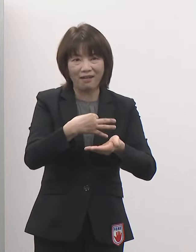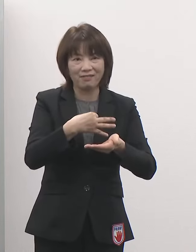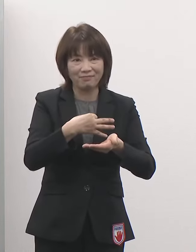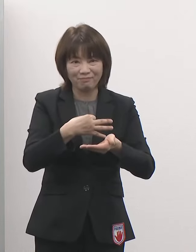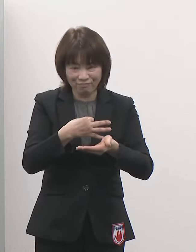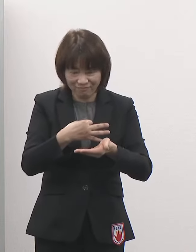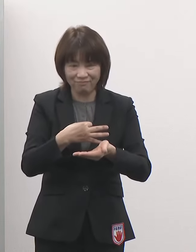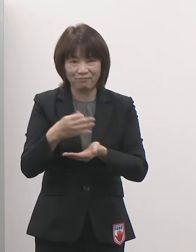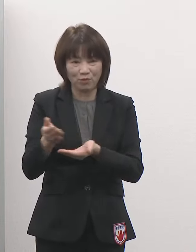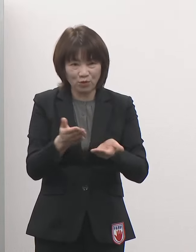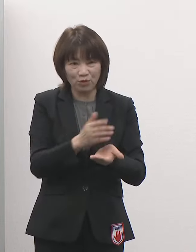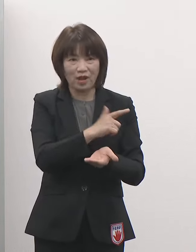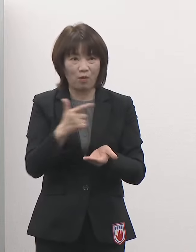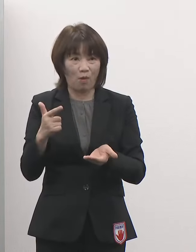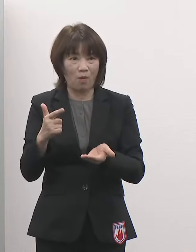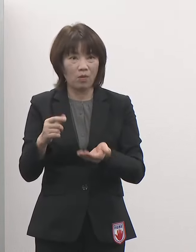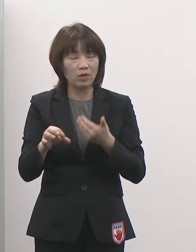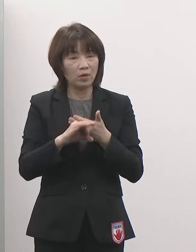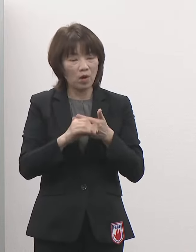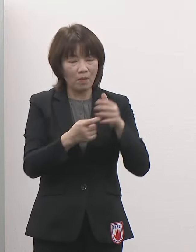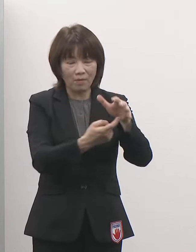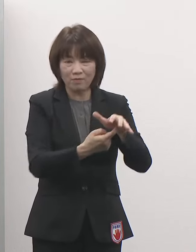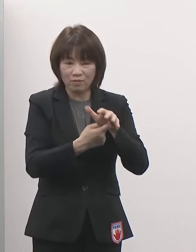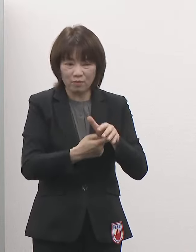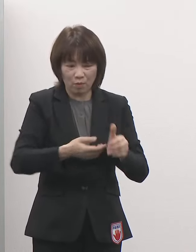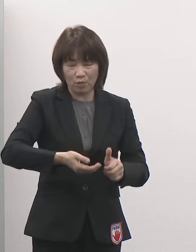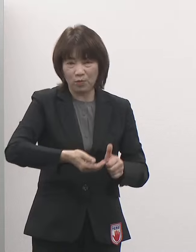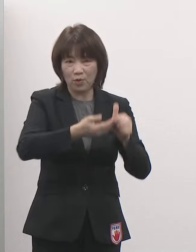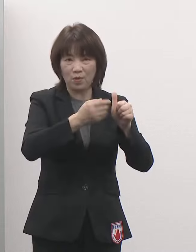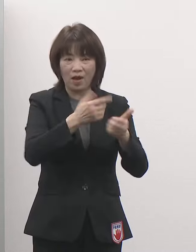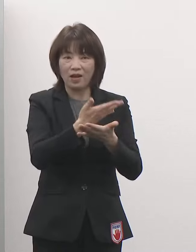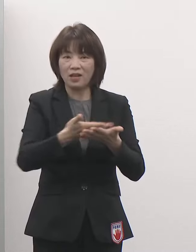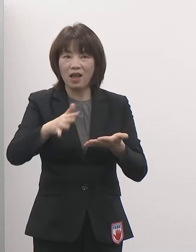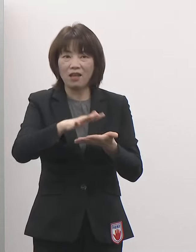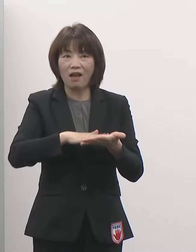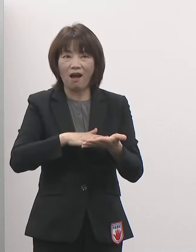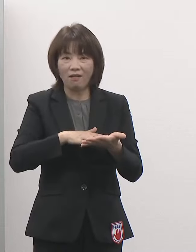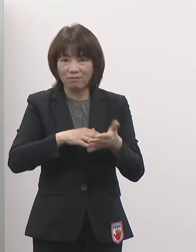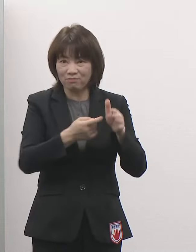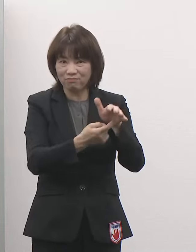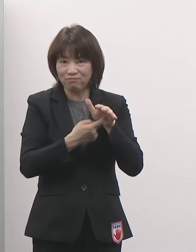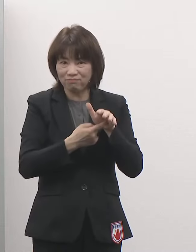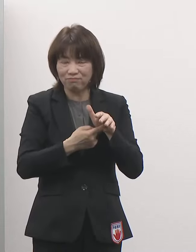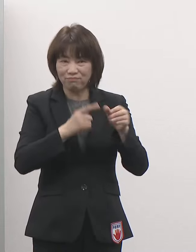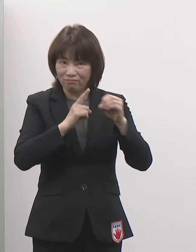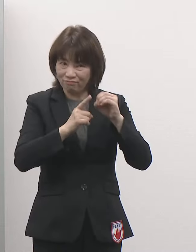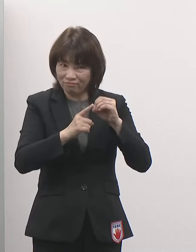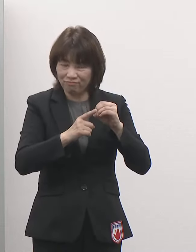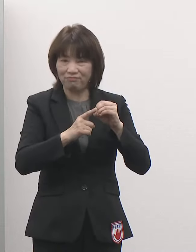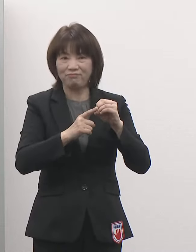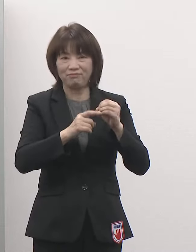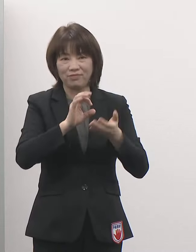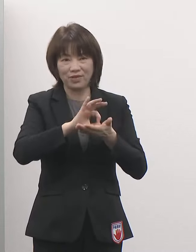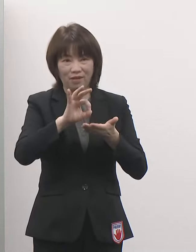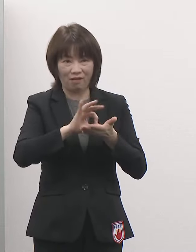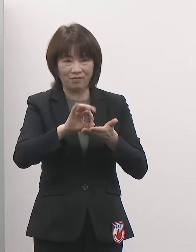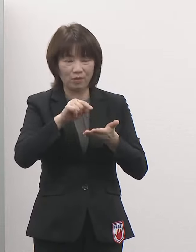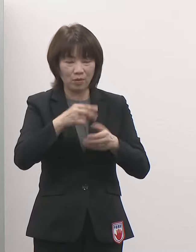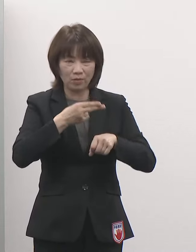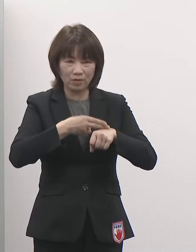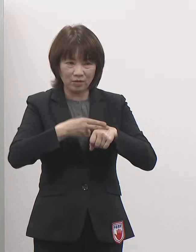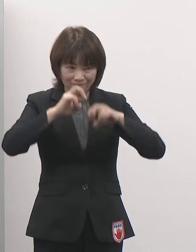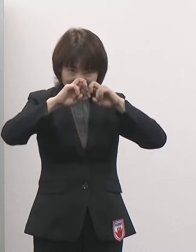では、まあ、例えばデータ農業、今大きな成果を上げつつありますが、これをさらなる、技術開発、それから普及を